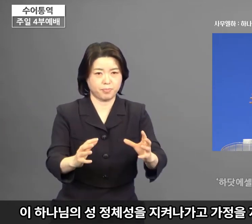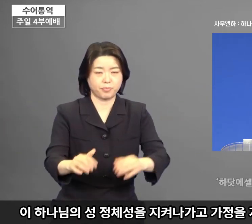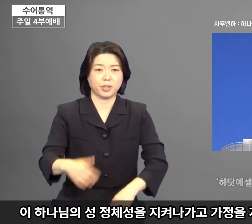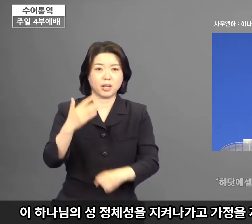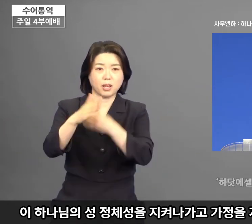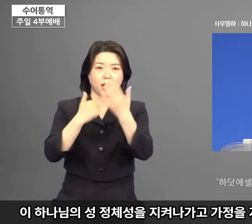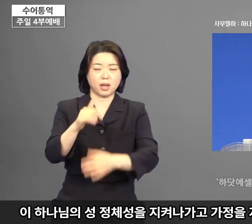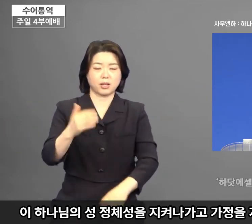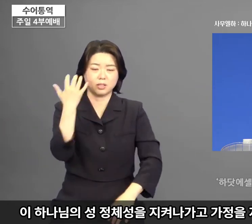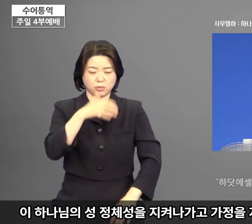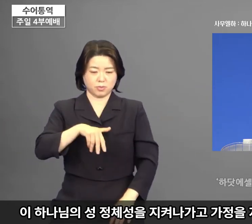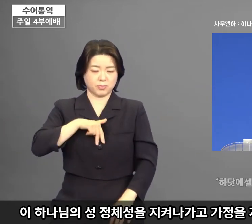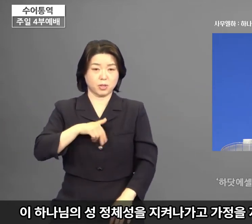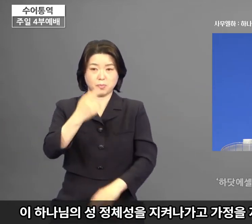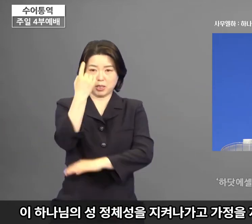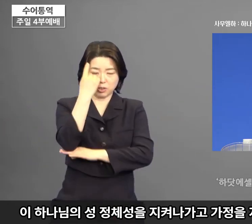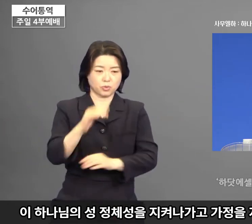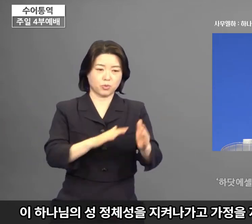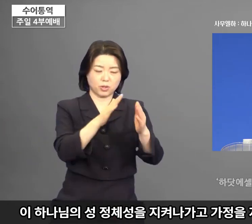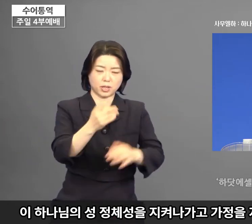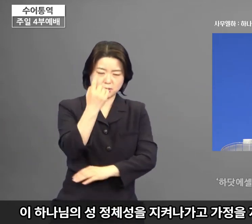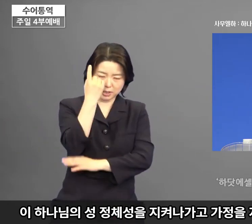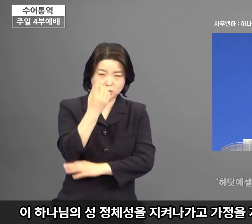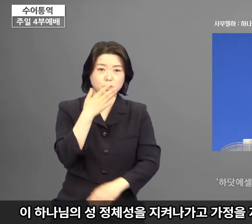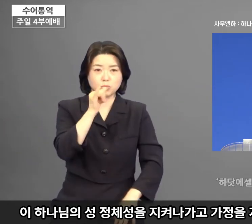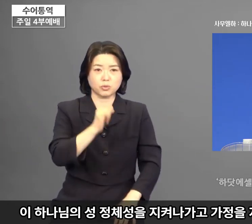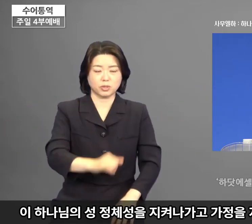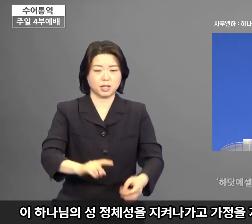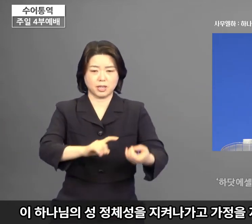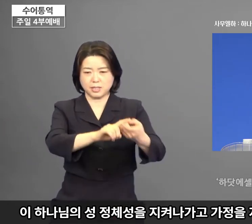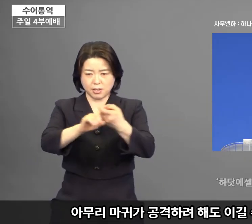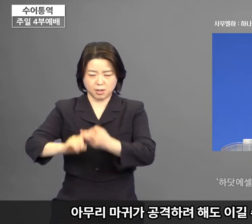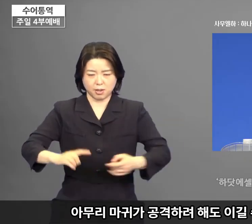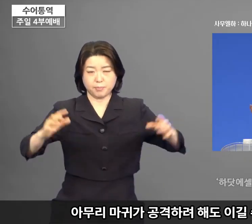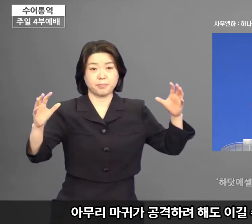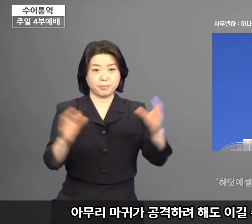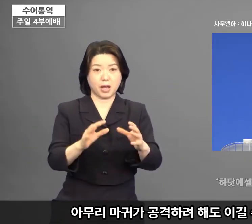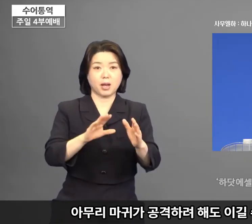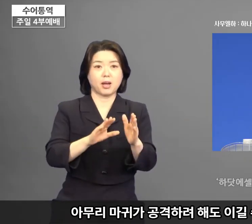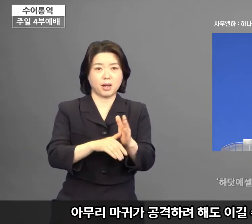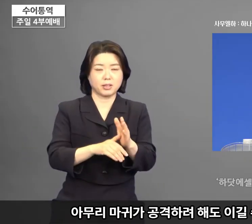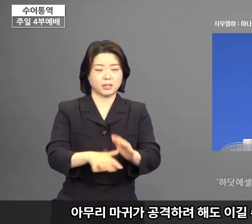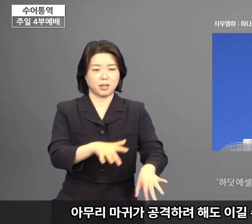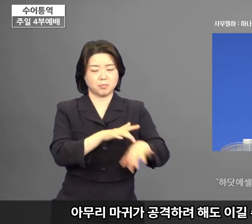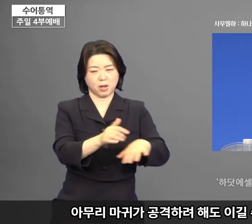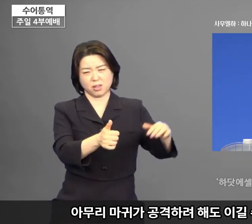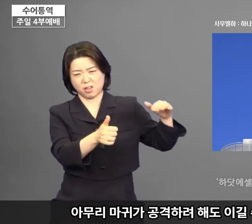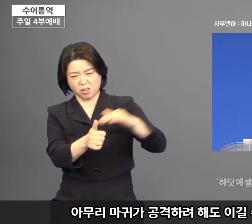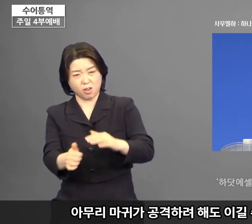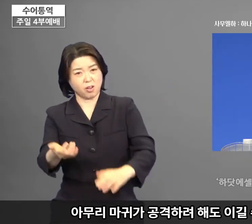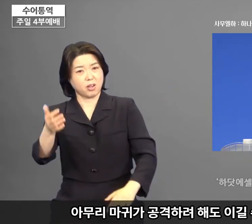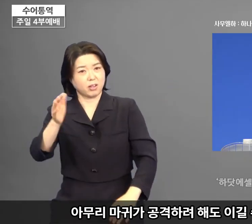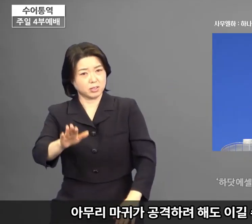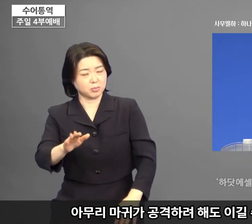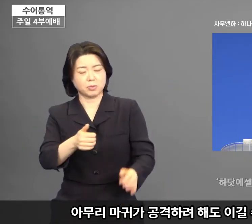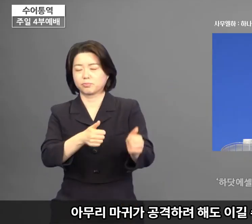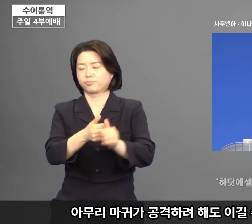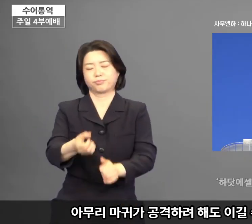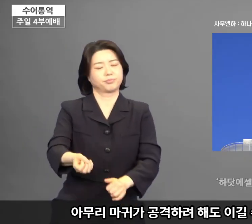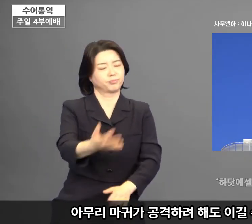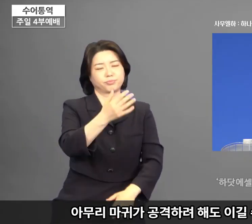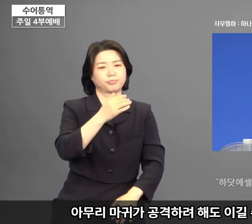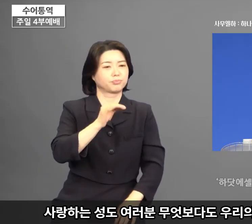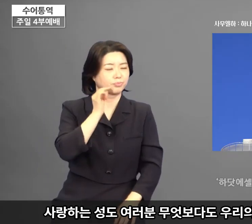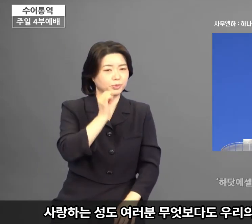성 정체성을 지켜나가고 가정을 지켜나갈 수 있도록 연합할 때에 아무리 마귀가 공격하려 해도 이길 수가